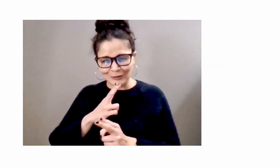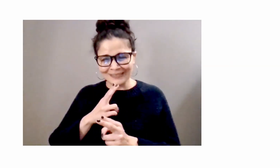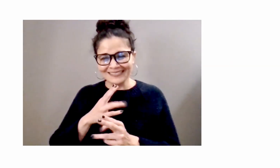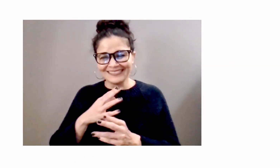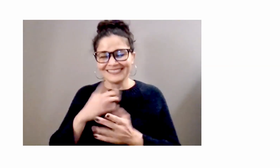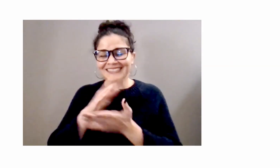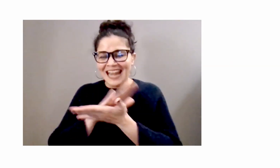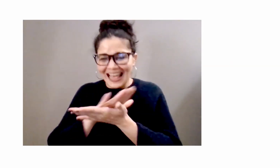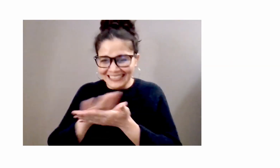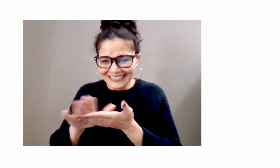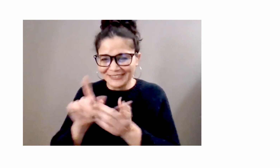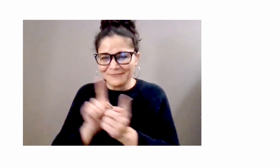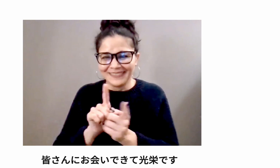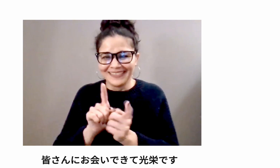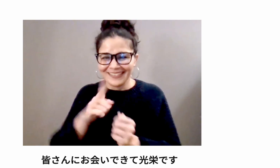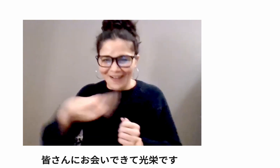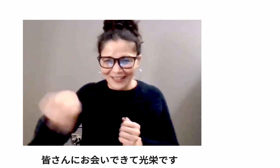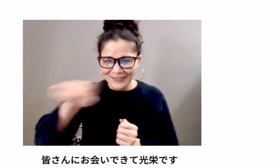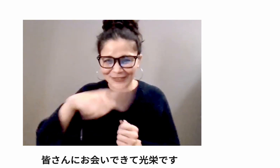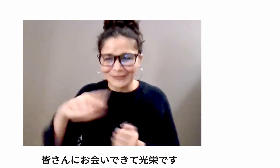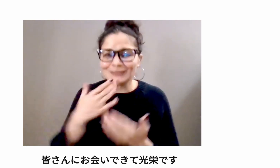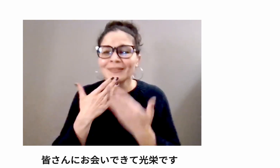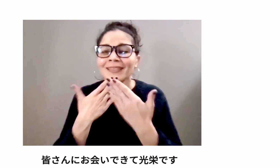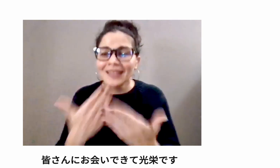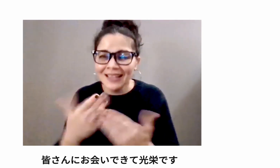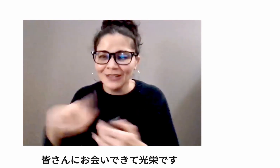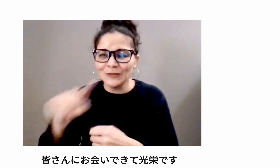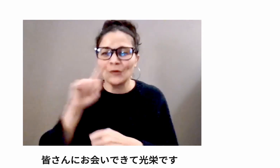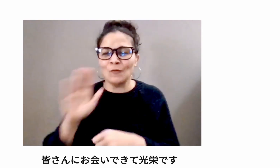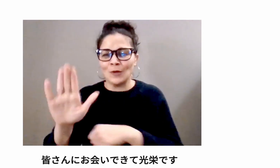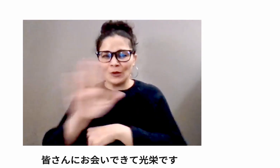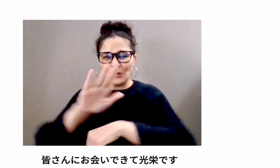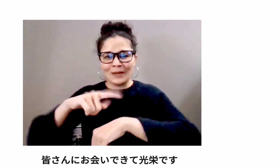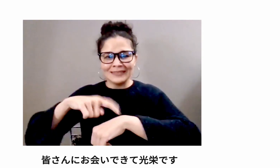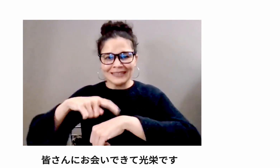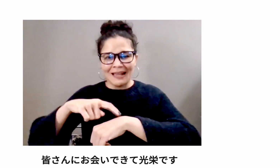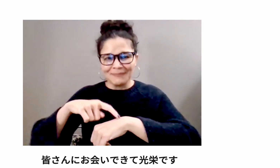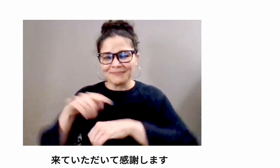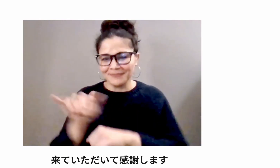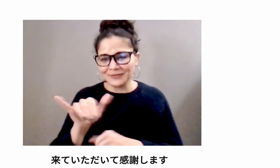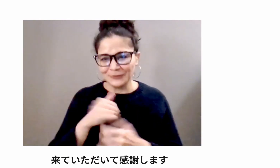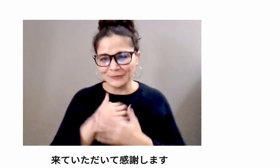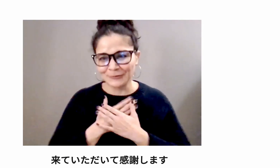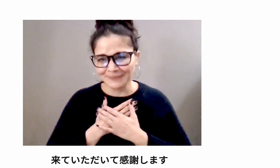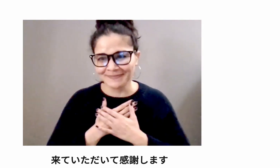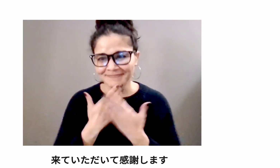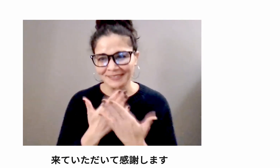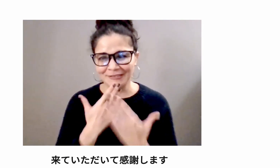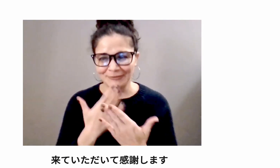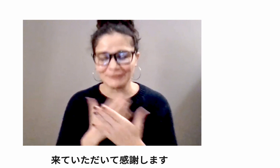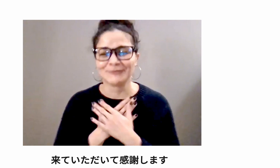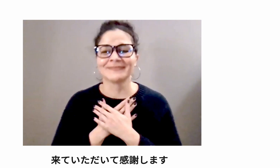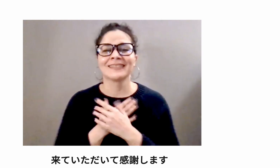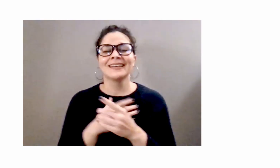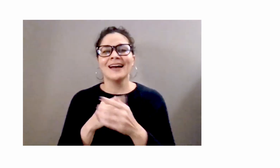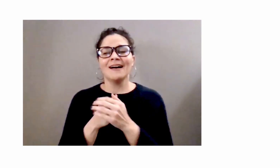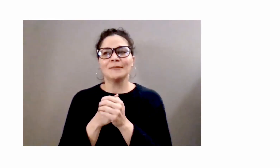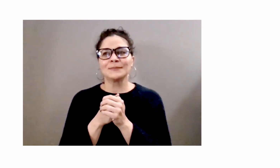まず今日皆さんにお会いできて光栄です。皆さんのお時間ありがとうございます。来ていただいて本当に感謝しております。